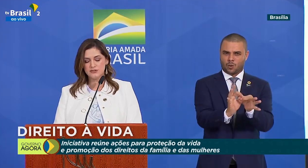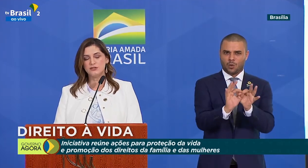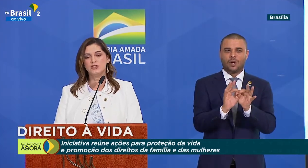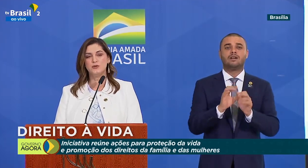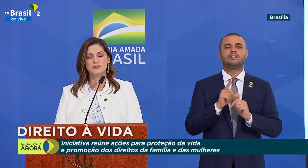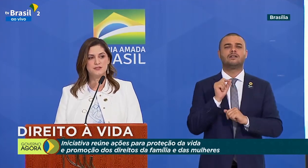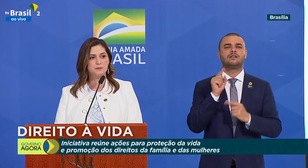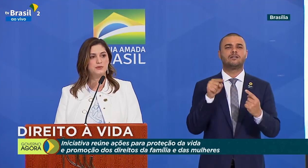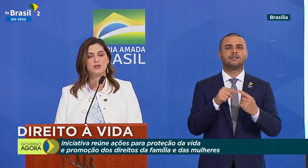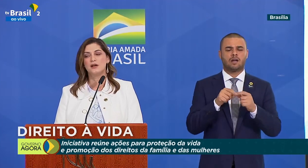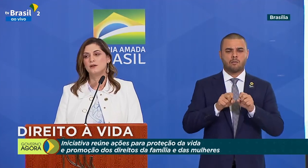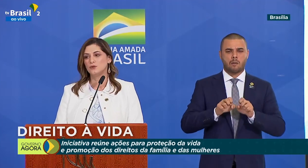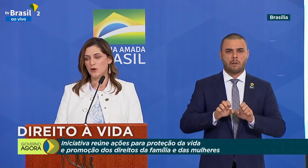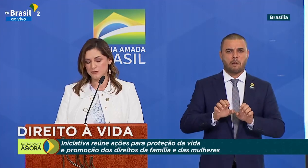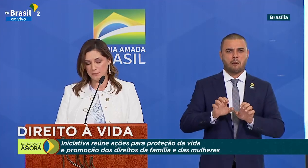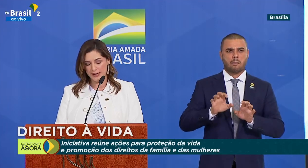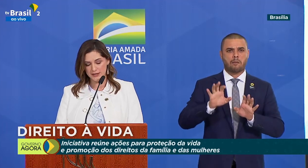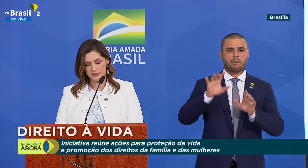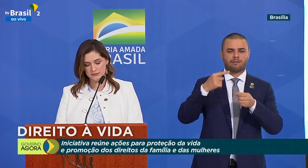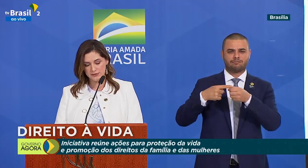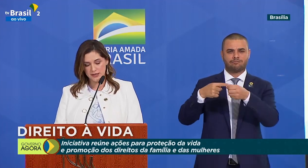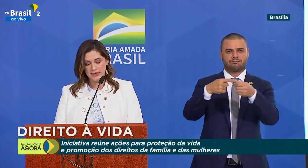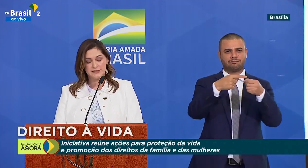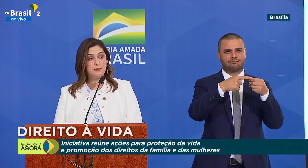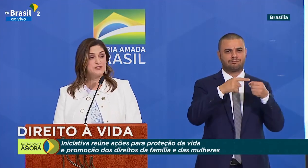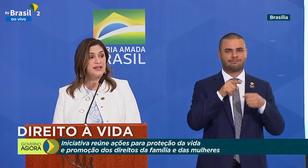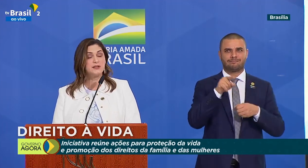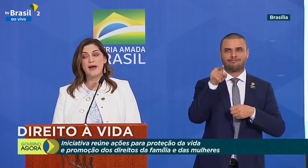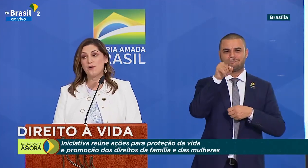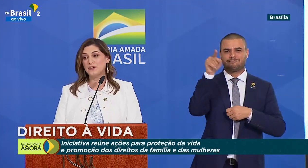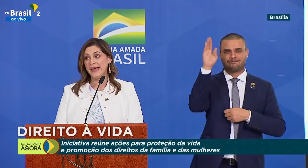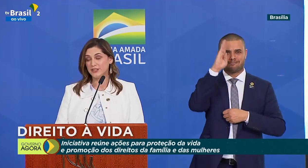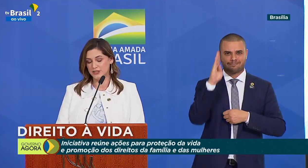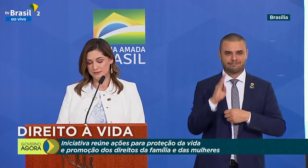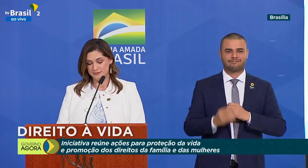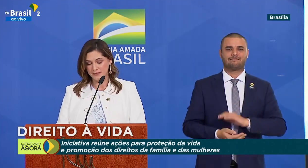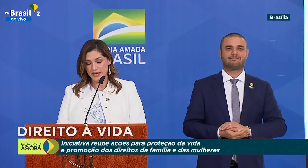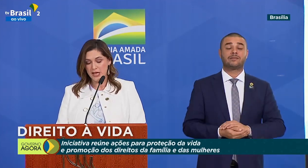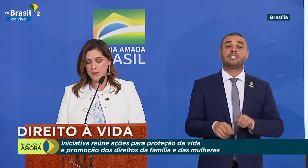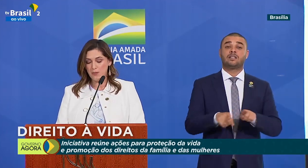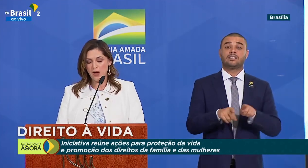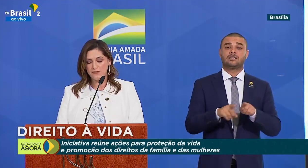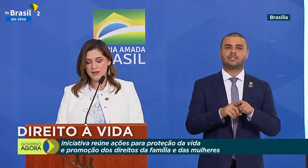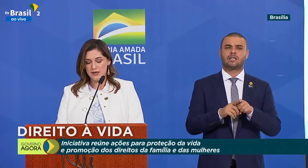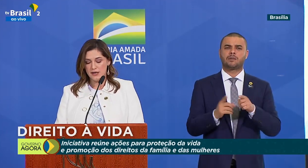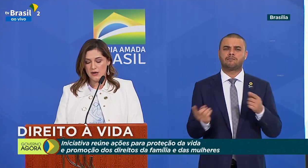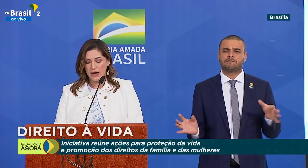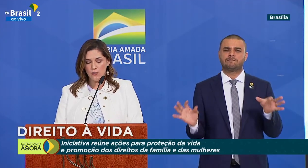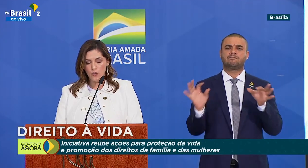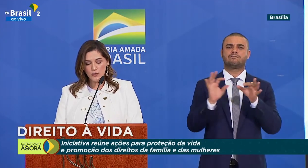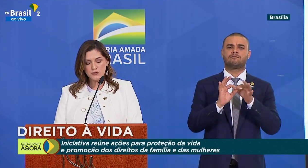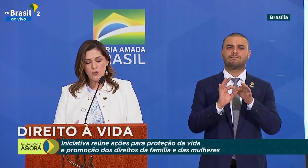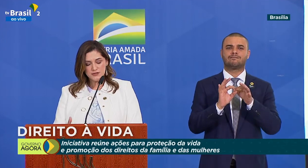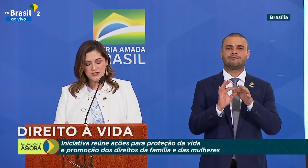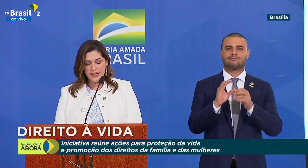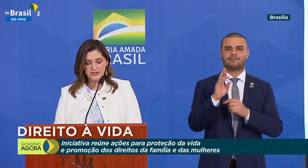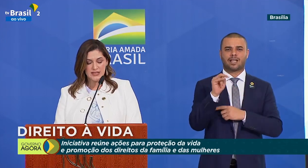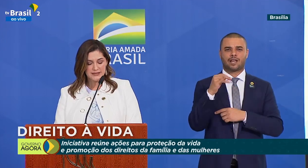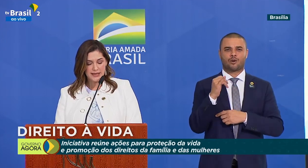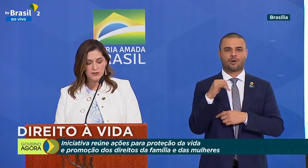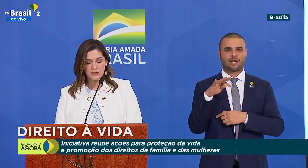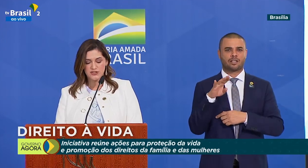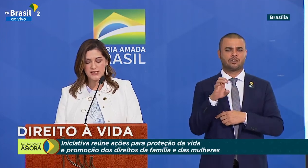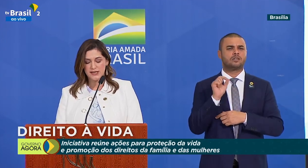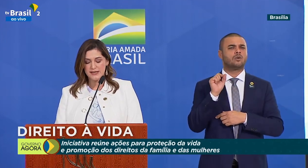por centenas de municípios no nosso país temos ainda o reconnect que promove o uso